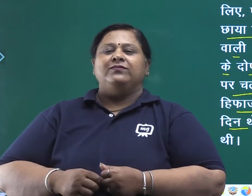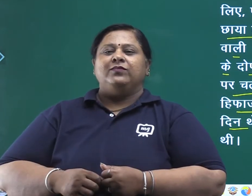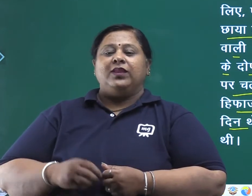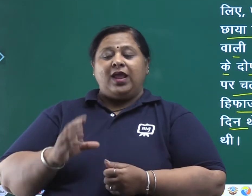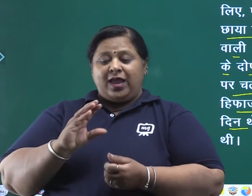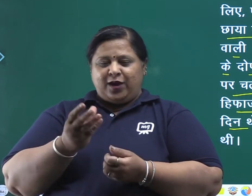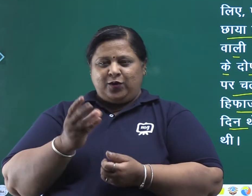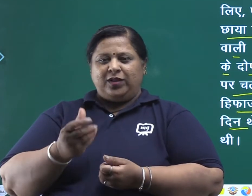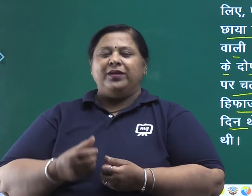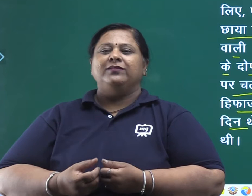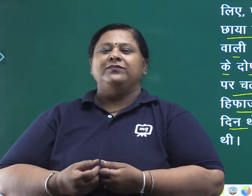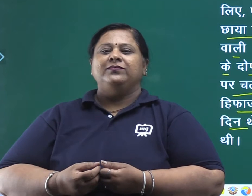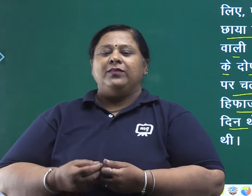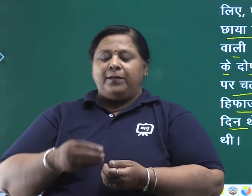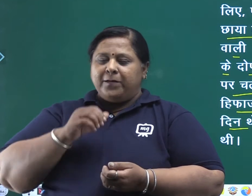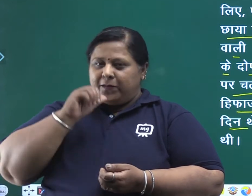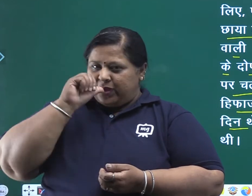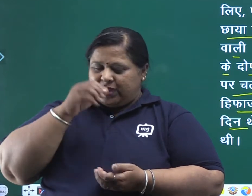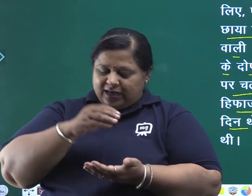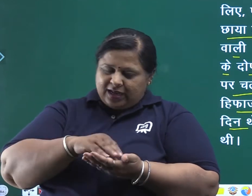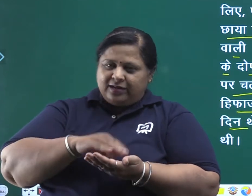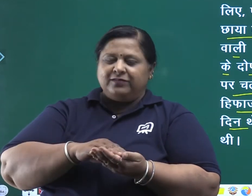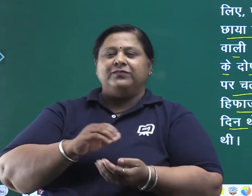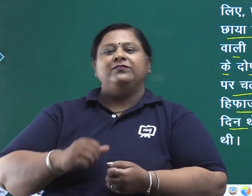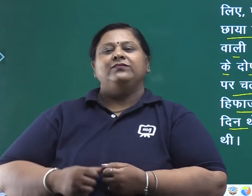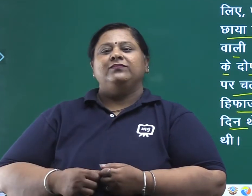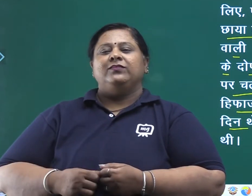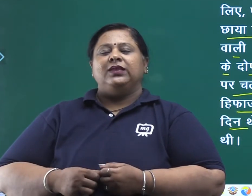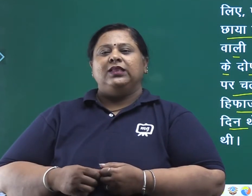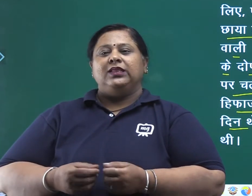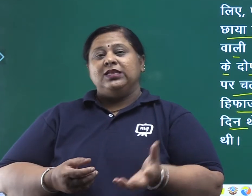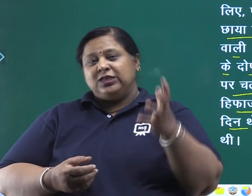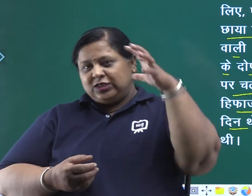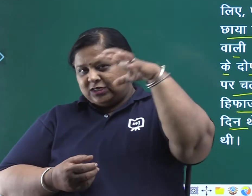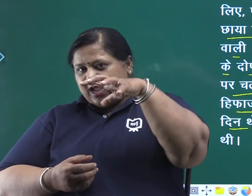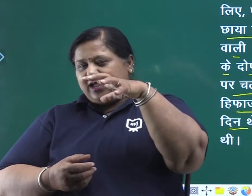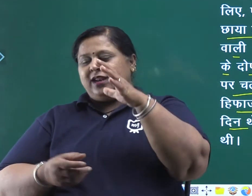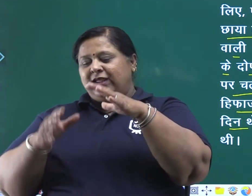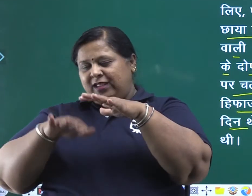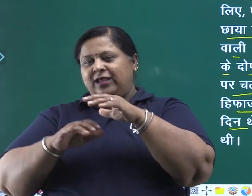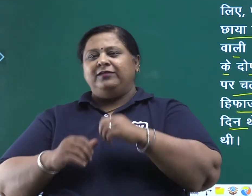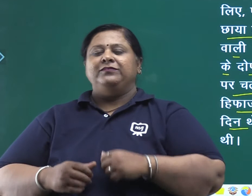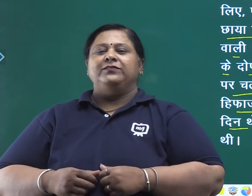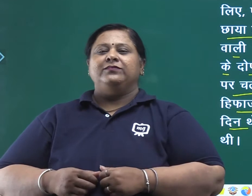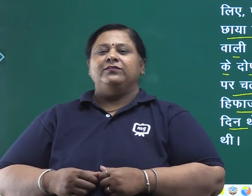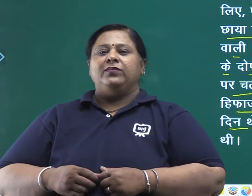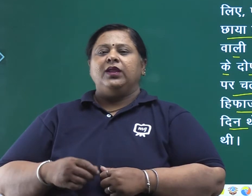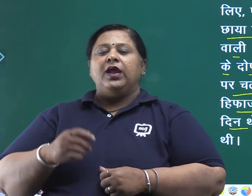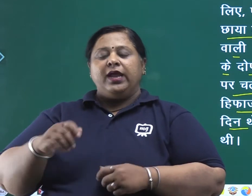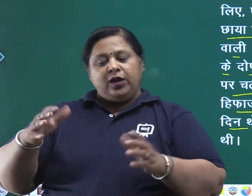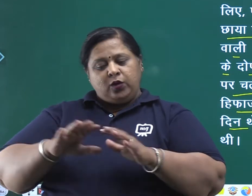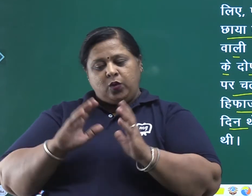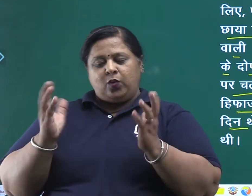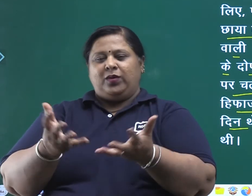एक कटोरी में पानी लिया तथा छाया करने के लिए एक टोकरी